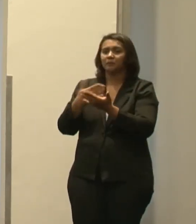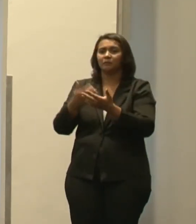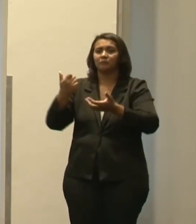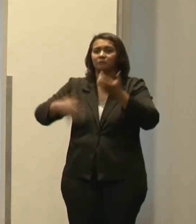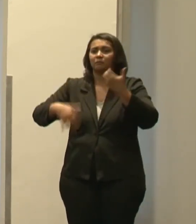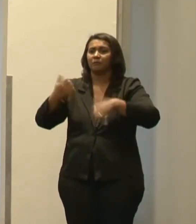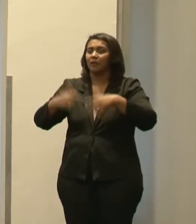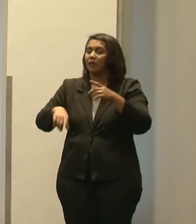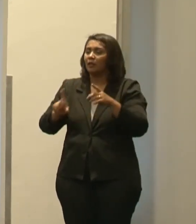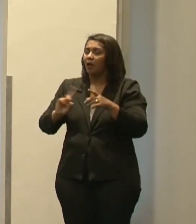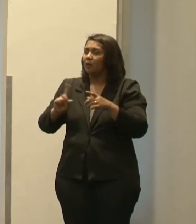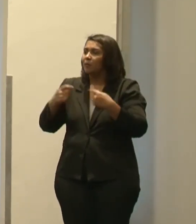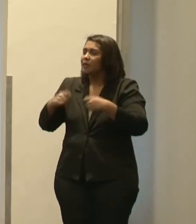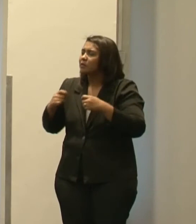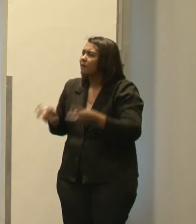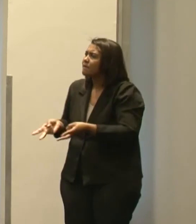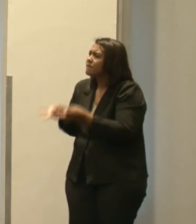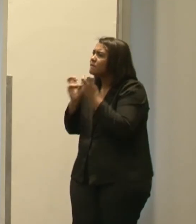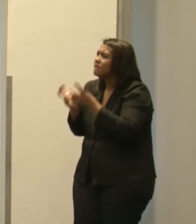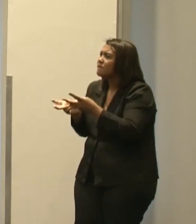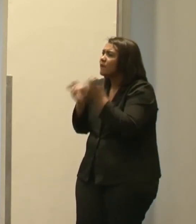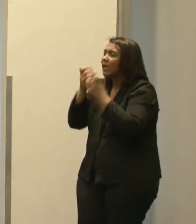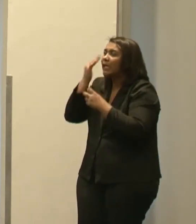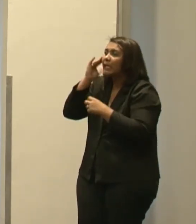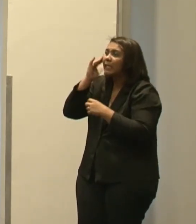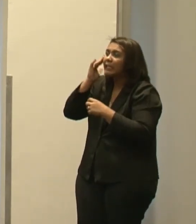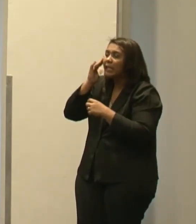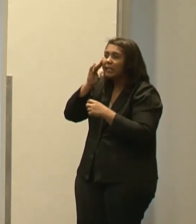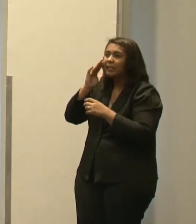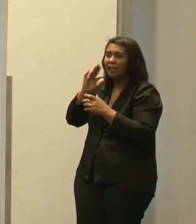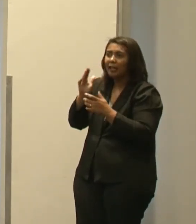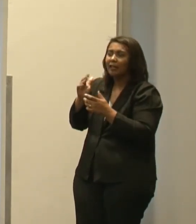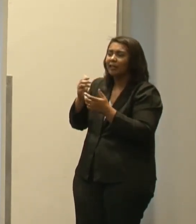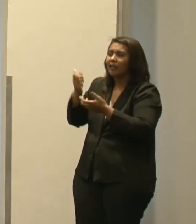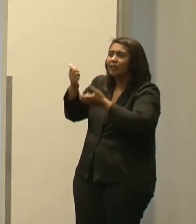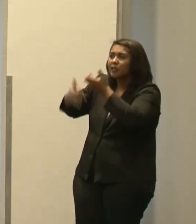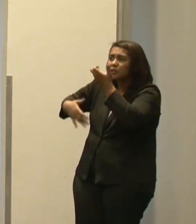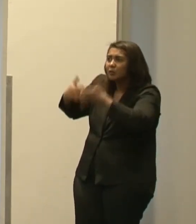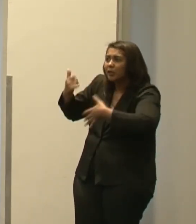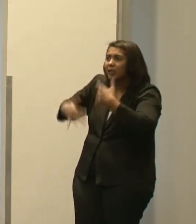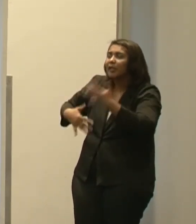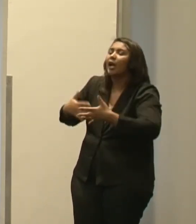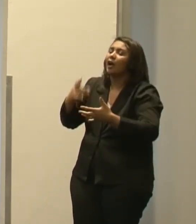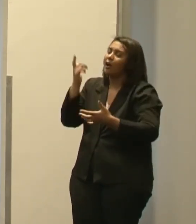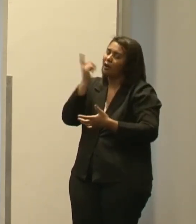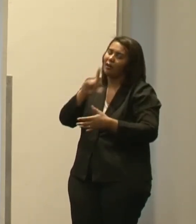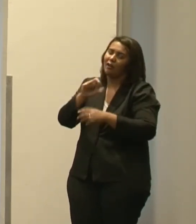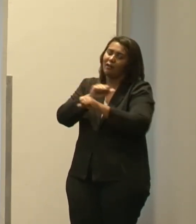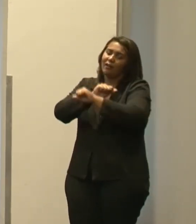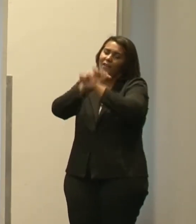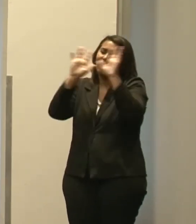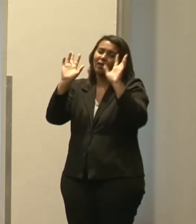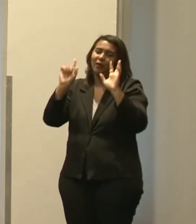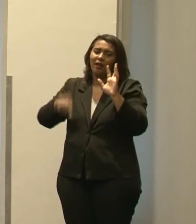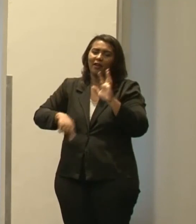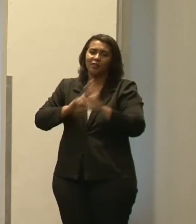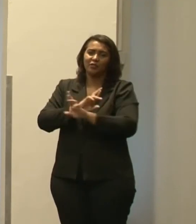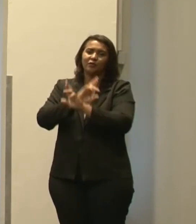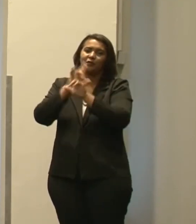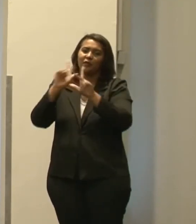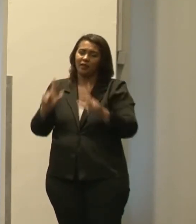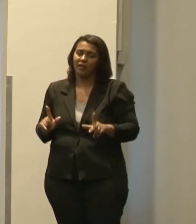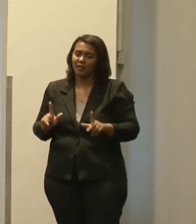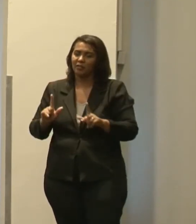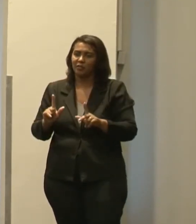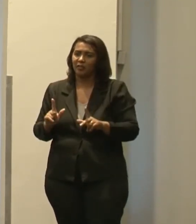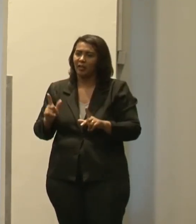também compreendeu o conteúdo e assim ele pôde auxiliar na construção do conhecimento, o que então é muito diferente da prática que